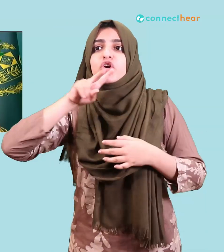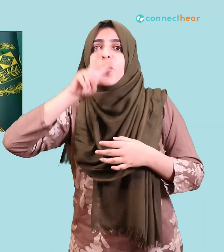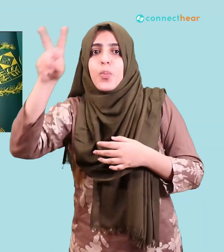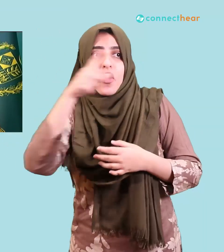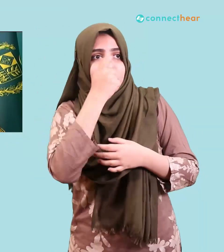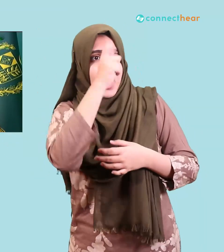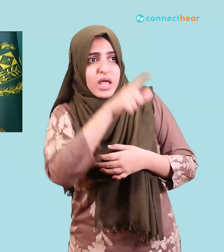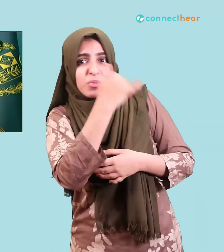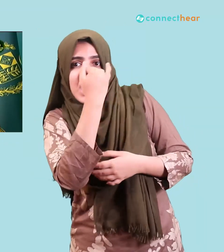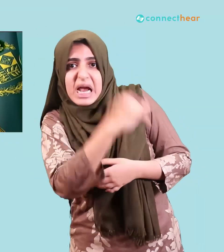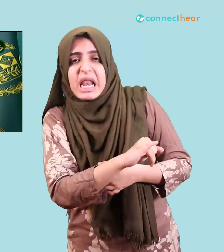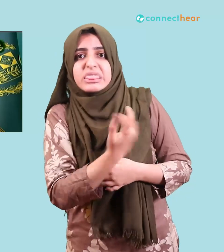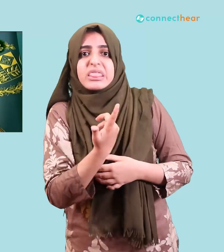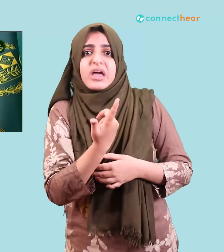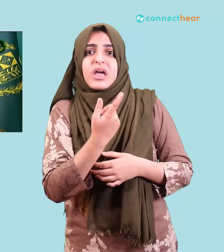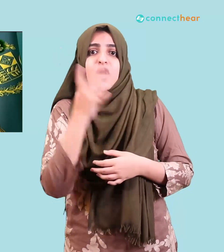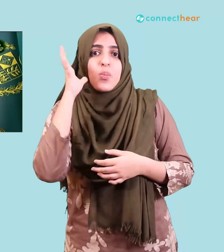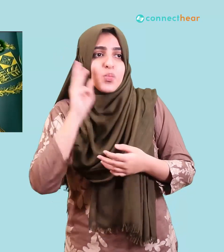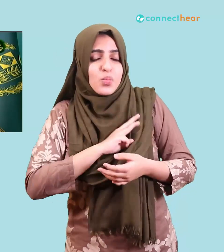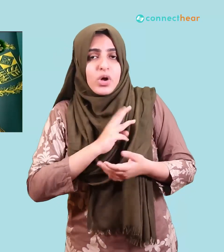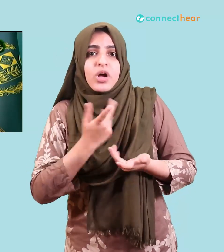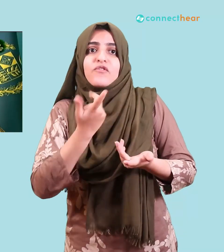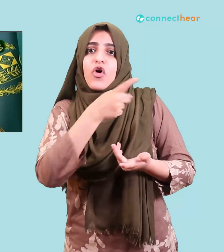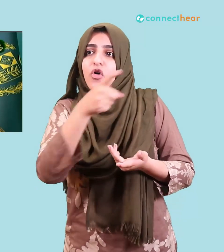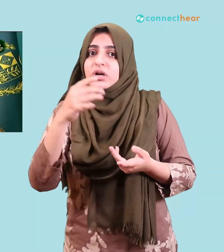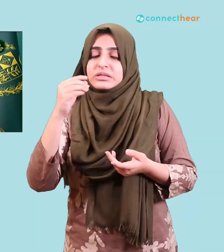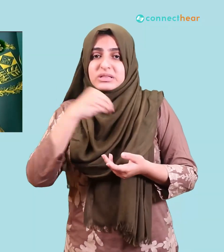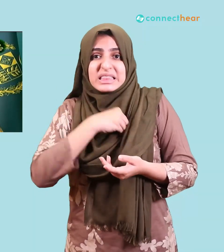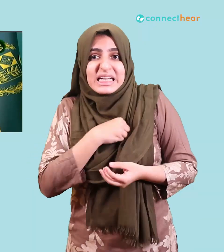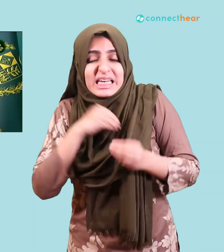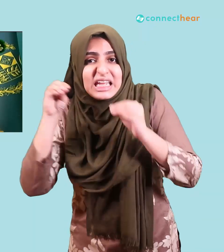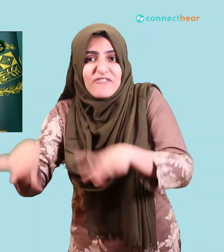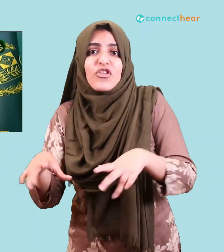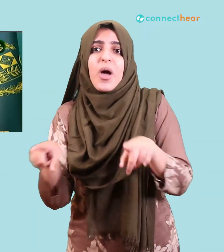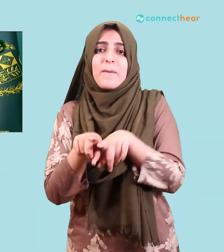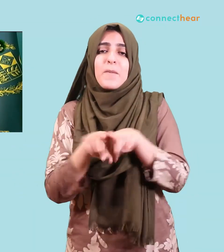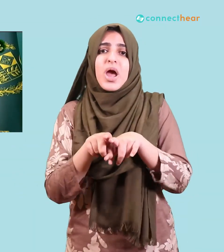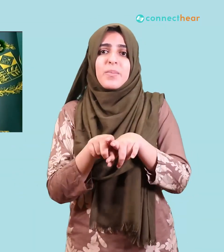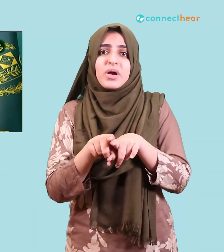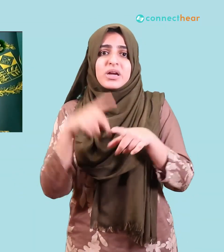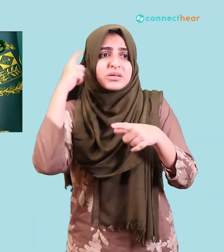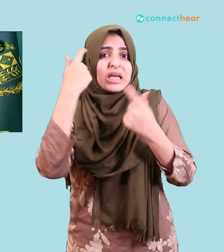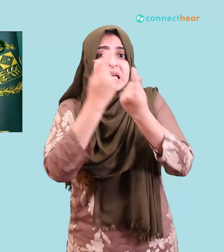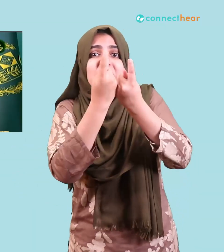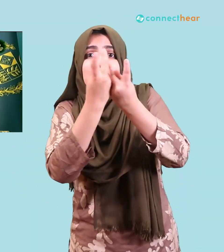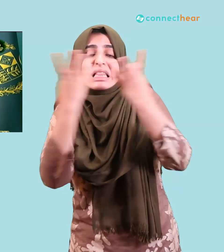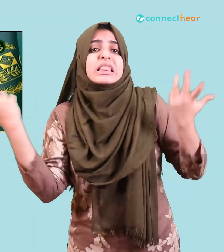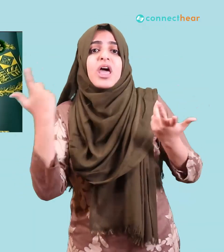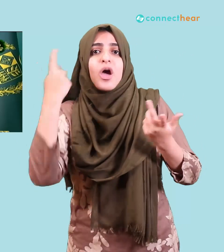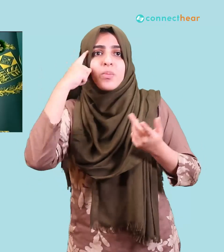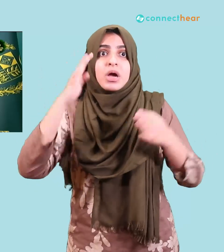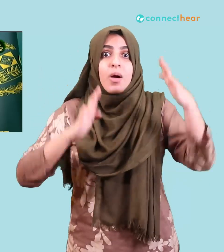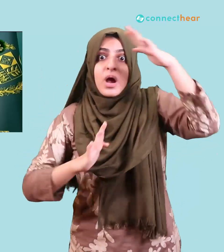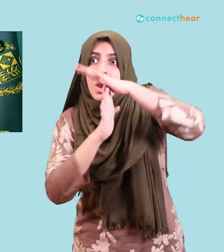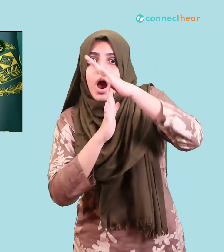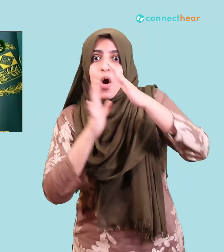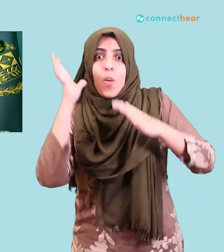اس نے بڑا غلط کام کیا، مسلمانوں کے دلوں کو تکلیف پہنچائی ہے؟ کتنی دفعہ کسی بھی مسلمان ہیڈ آف اسٹیٹ